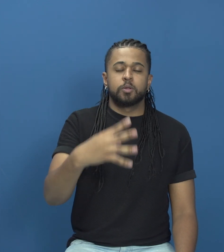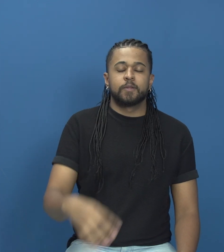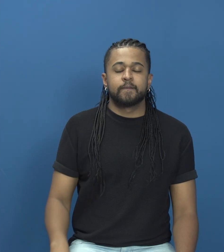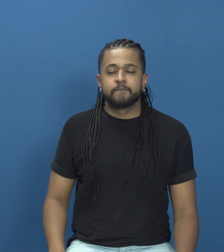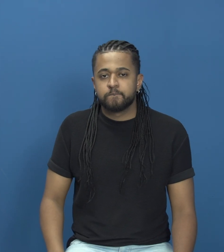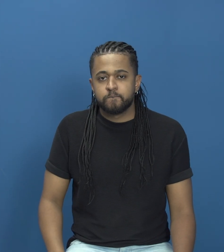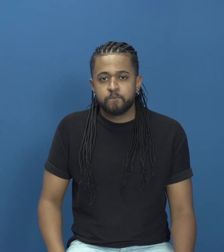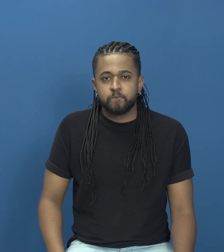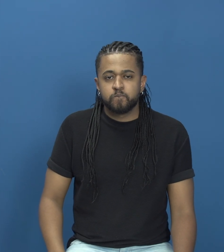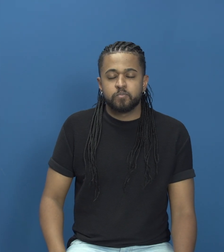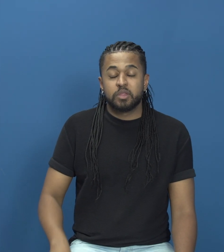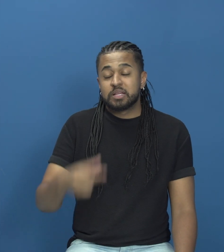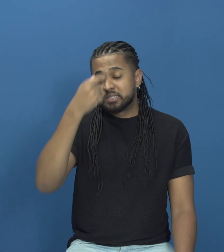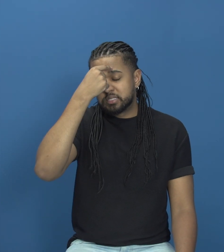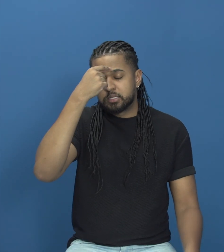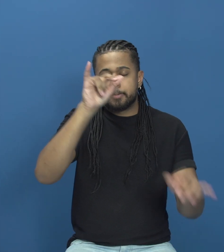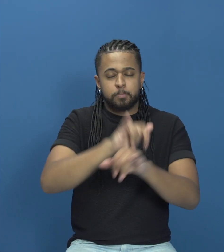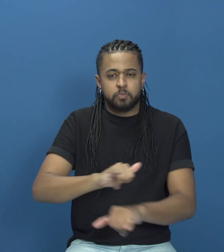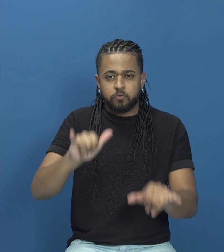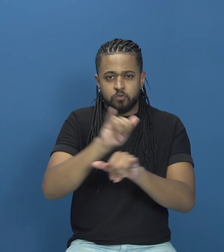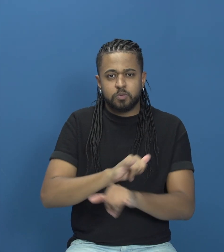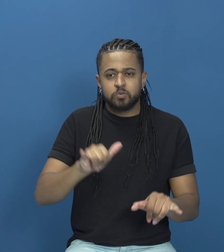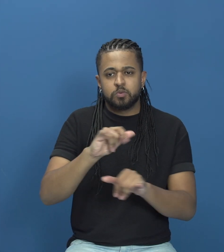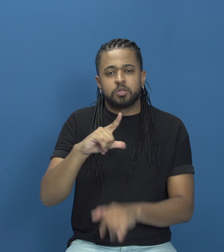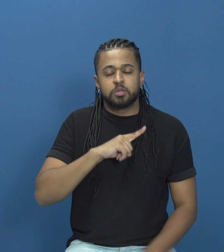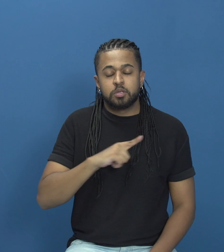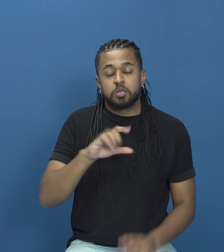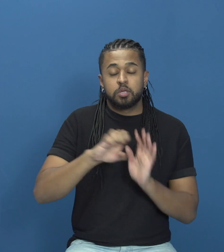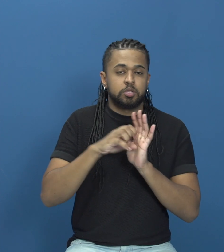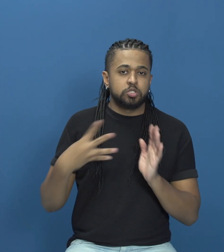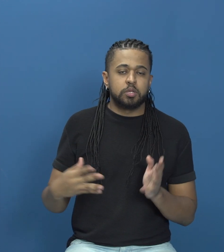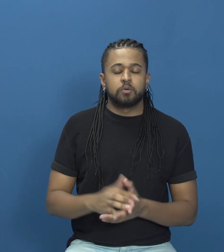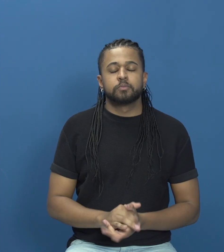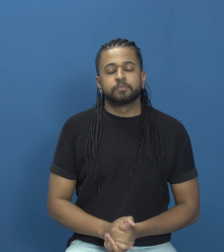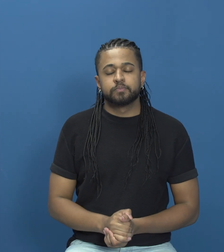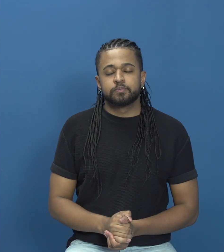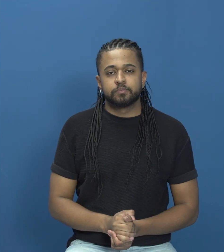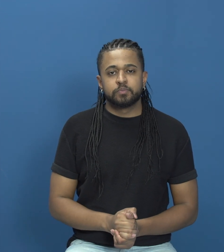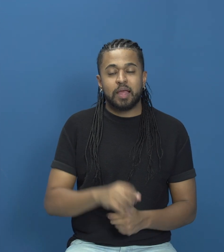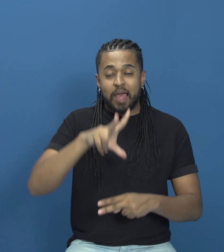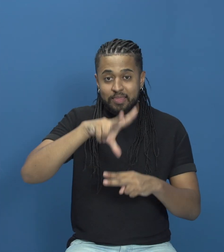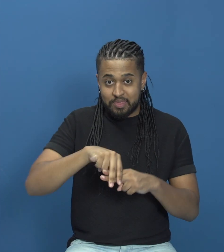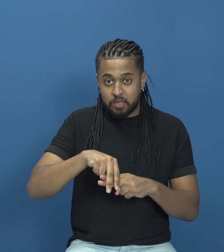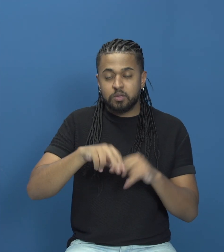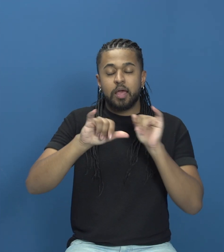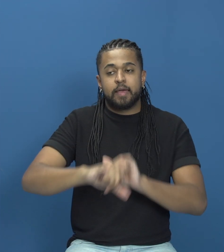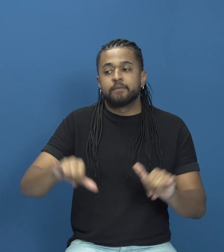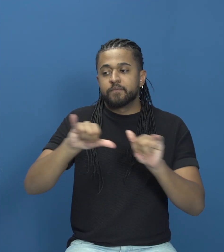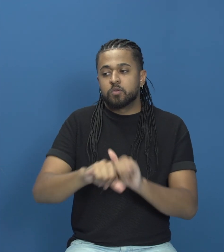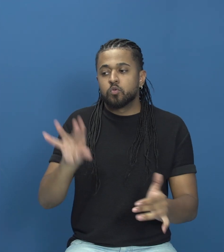9.14.4. Ciência das informações contidas no presente edital, seus anexos e